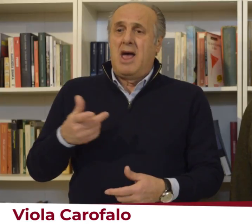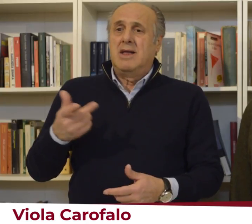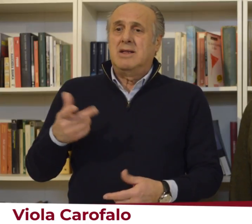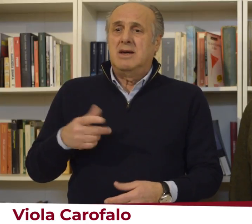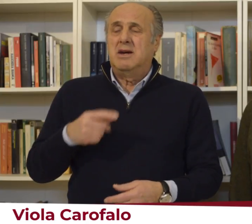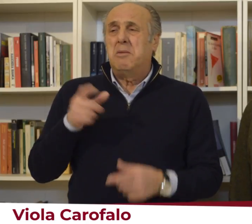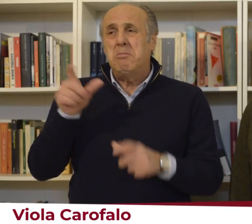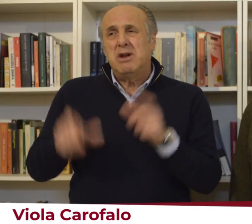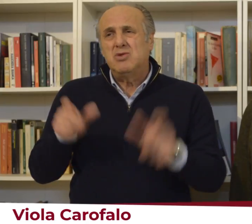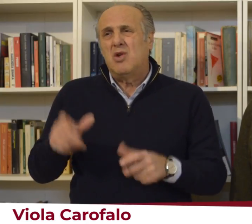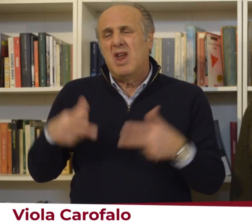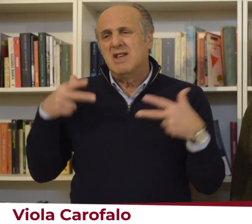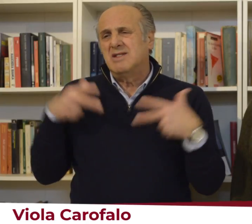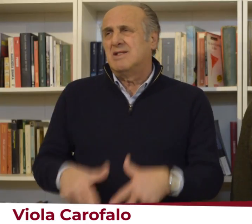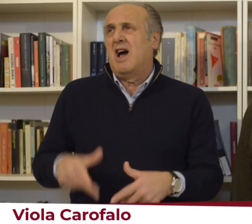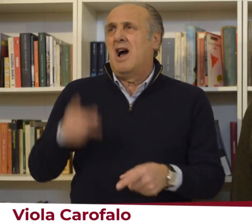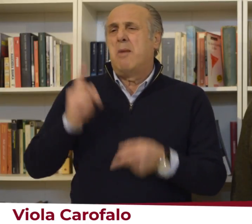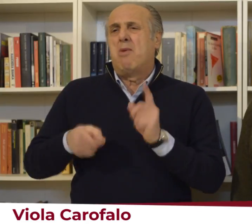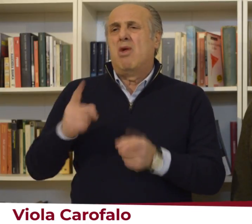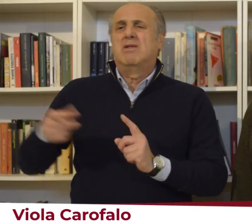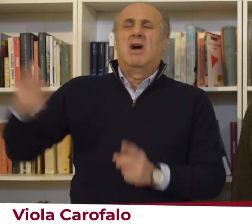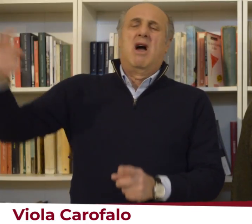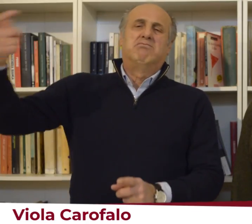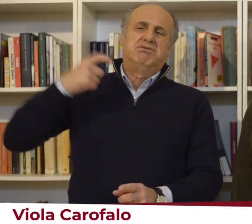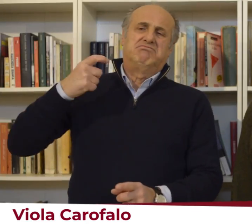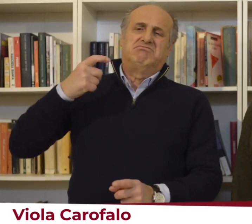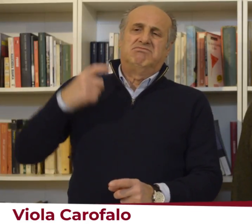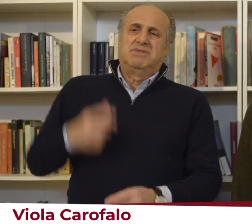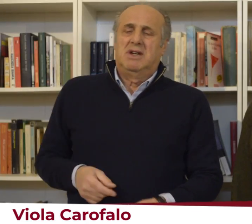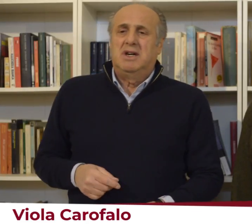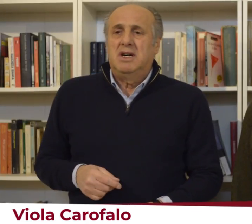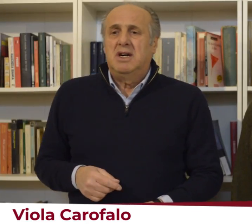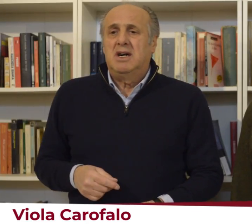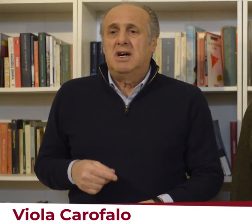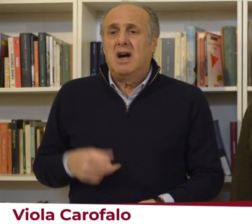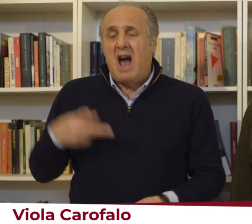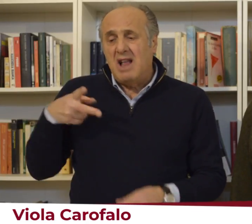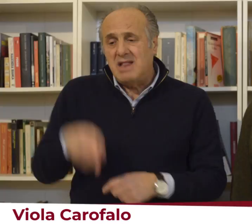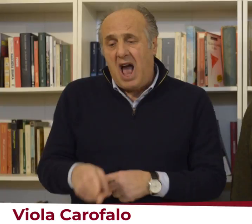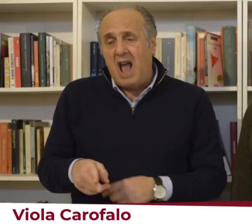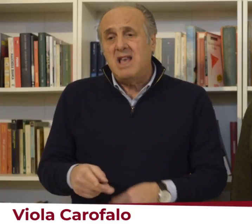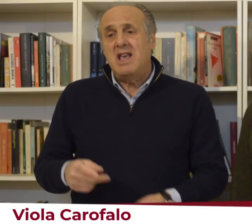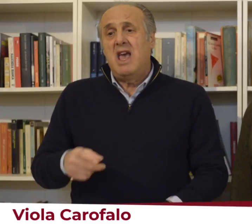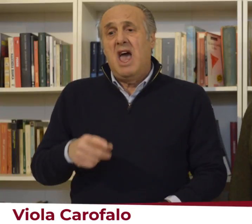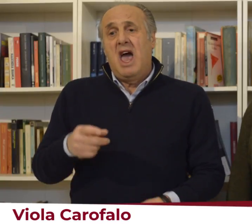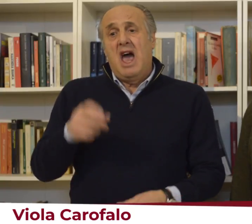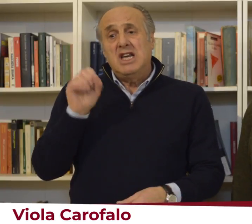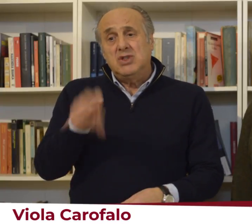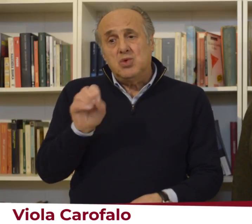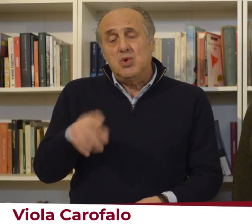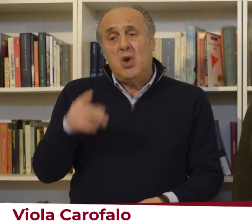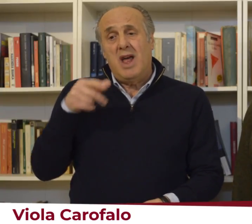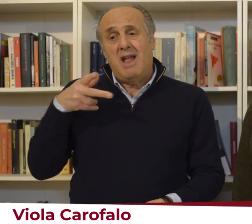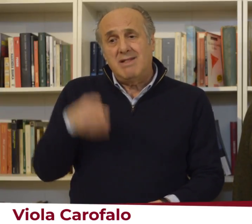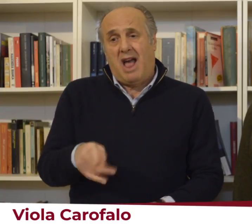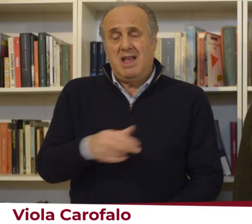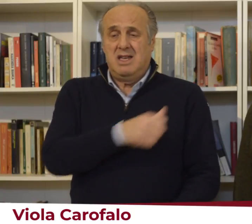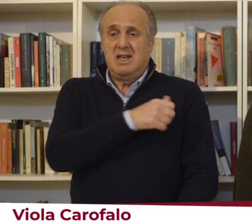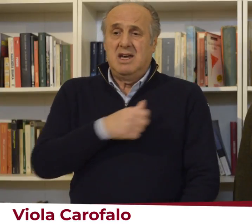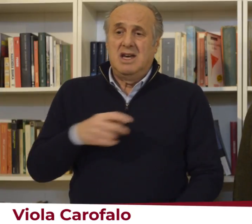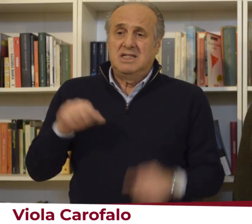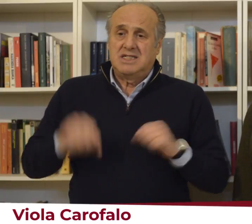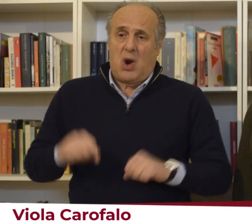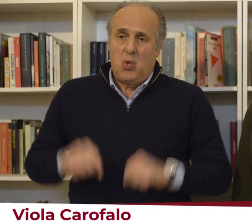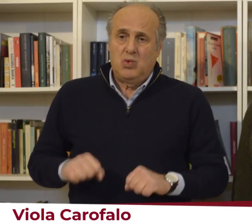sono stanche delle politiche di austerità, dei tagli all'istruzione e alla salute.